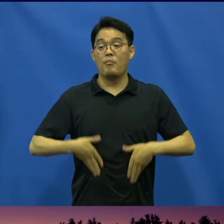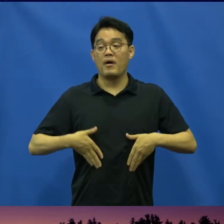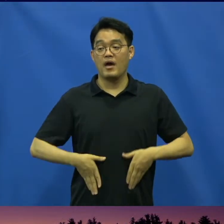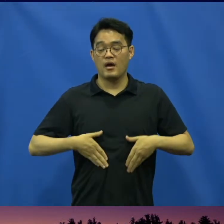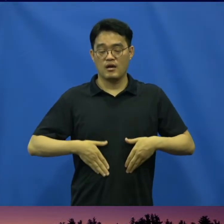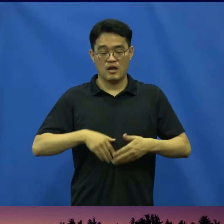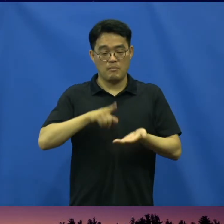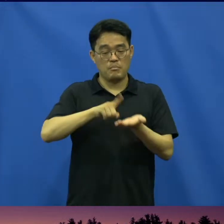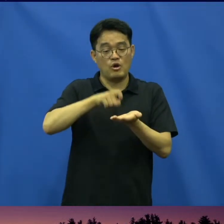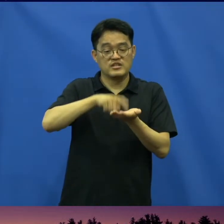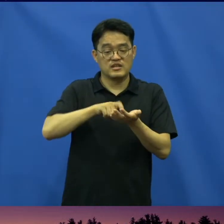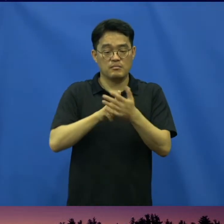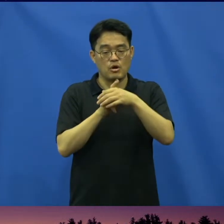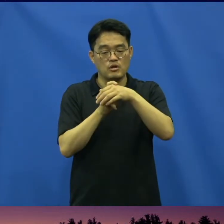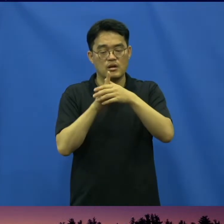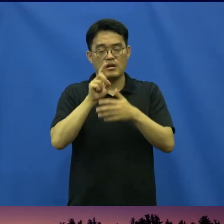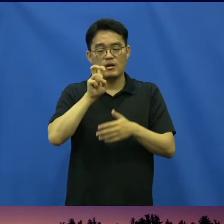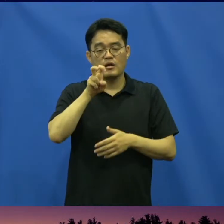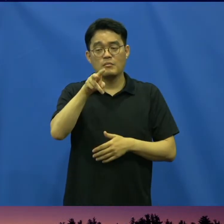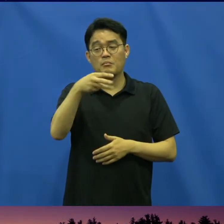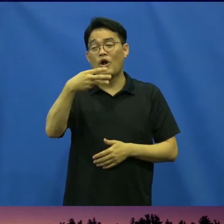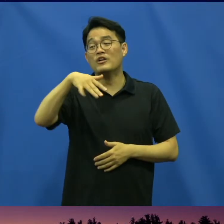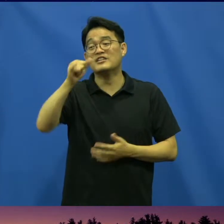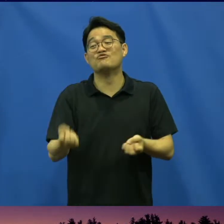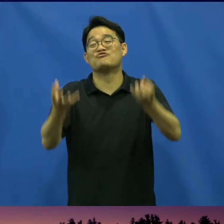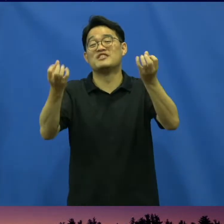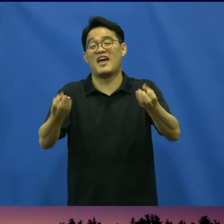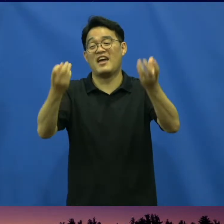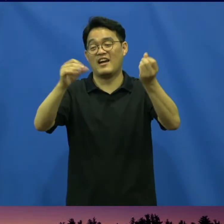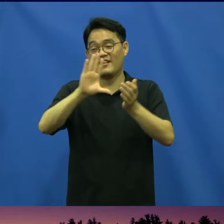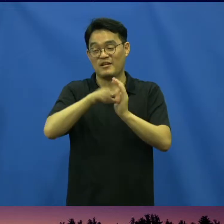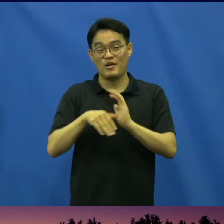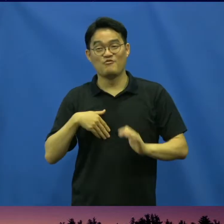우리는 축제, 기장에서 멸치 축제가 돼요. 그러니까